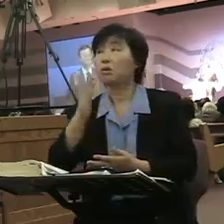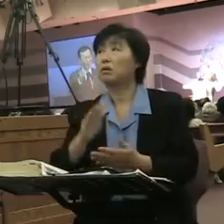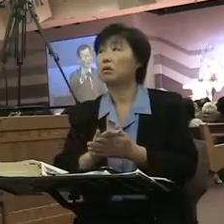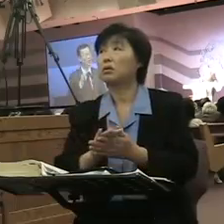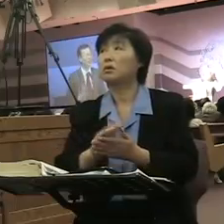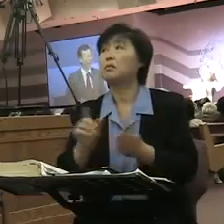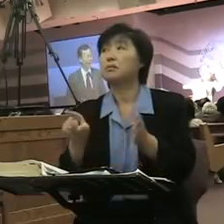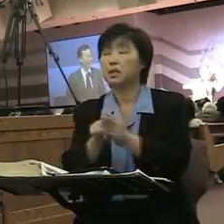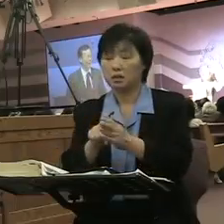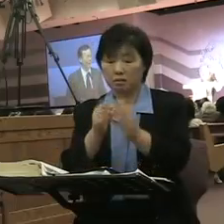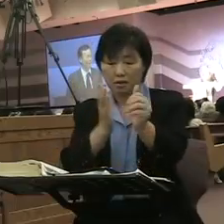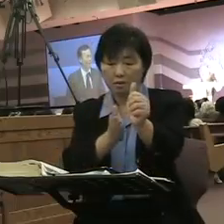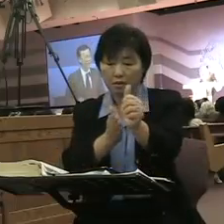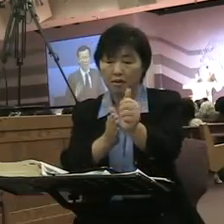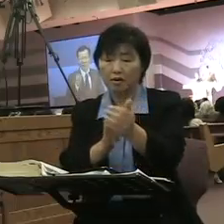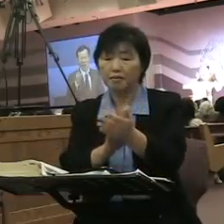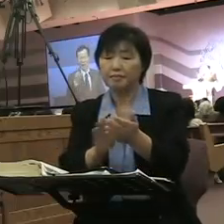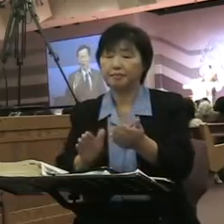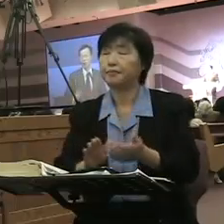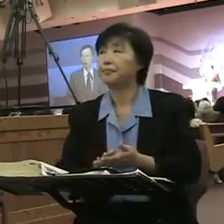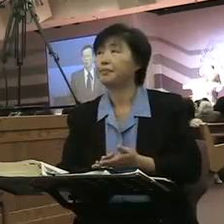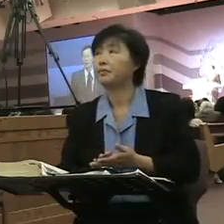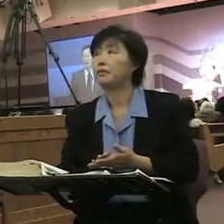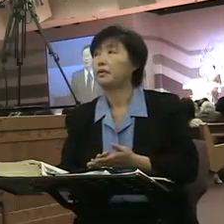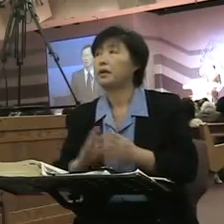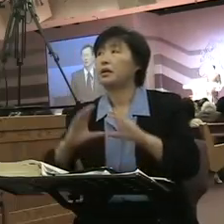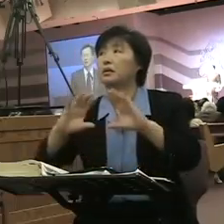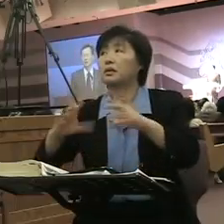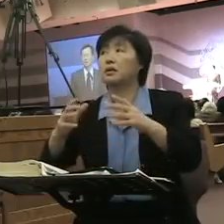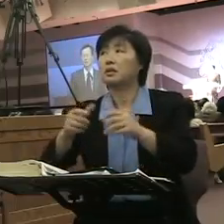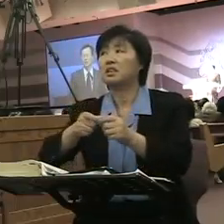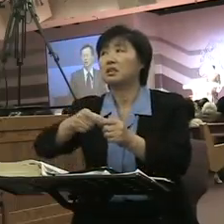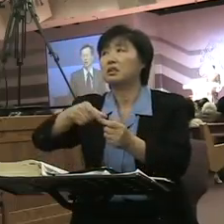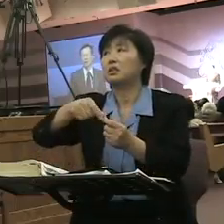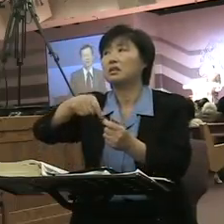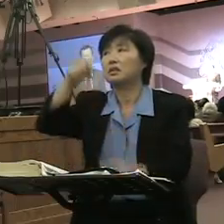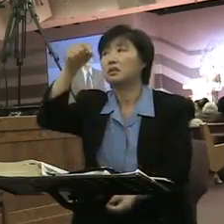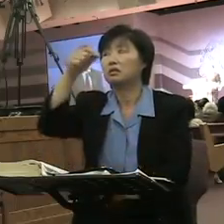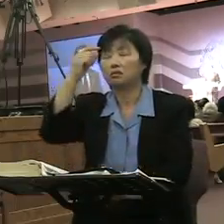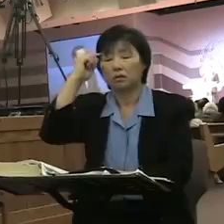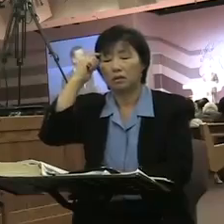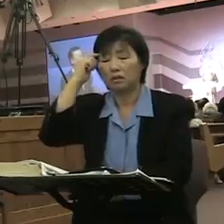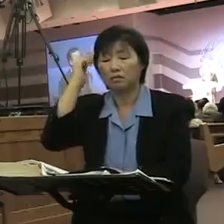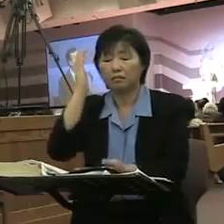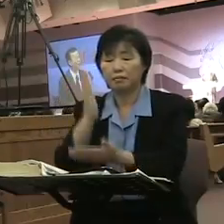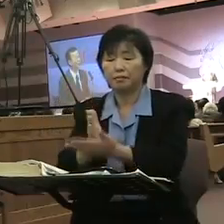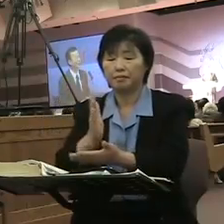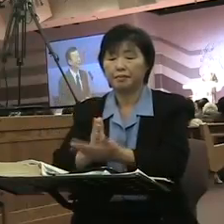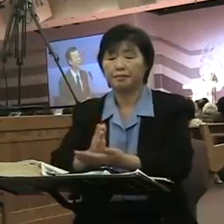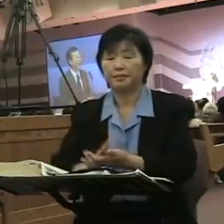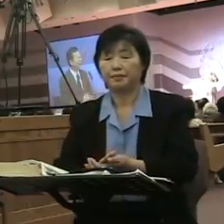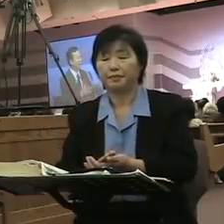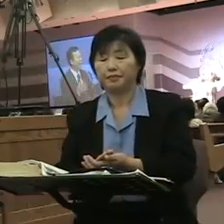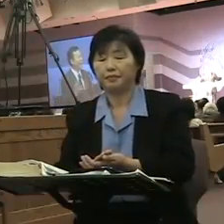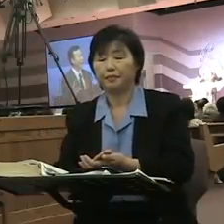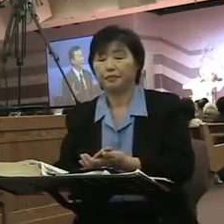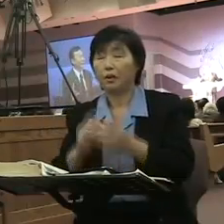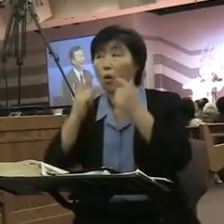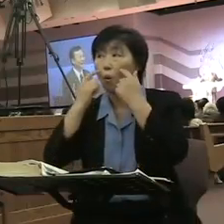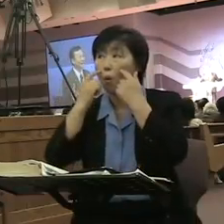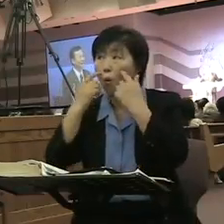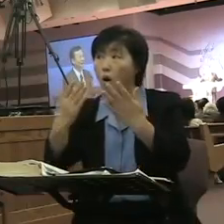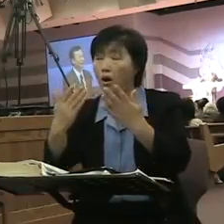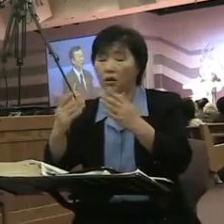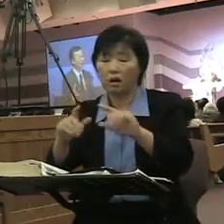것을 믿으시기를 바랍니다. 세상의 기준으로 생각하지 마세요. 세상의 기준의 부유함은 확실한 게